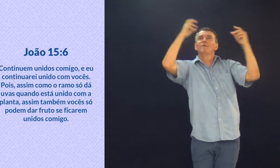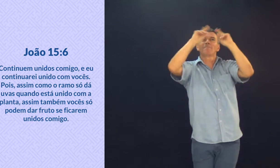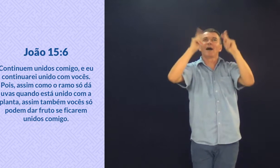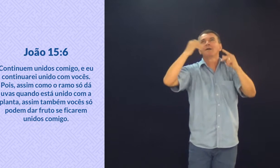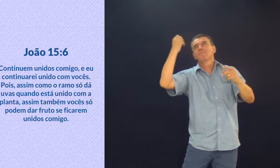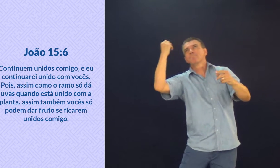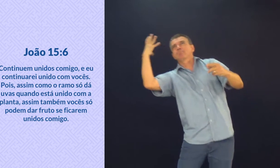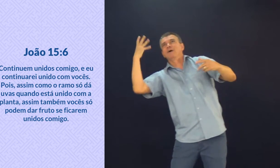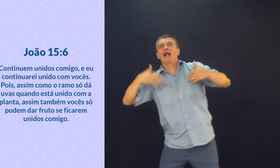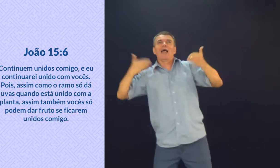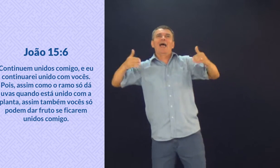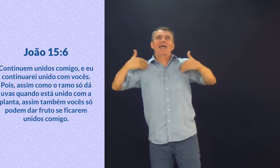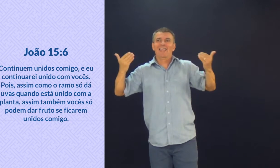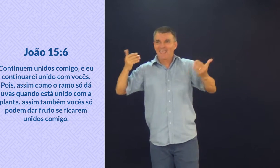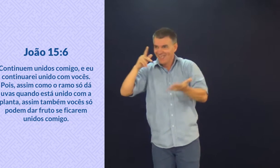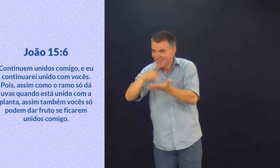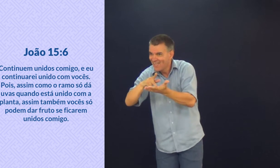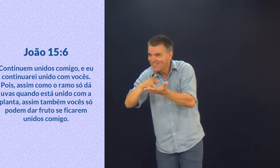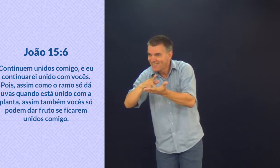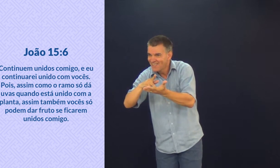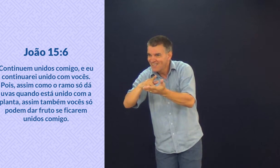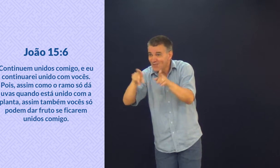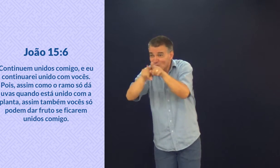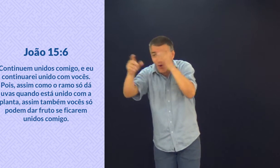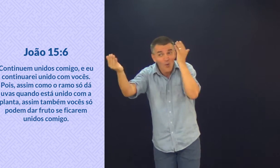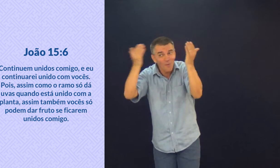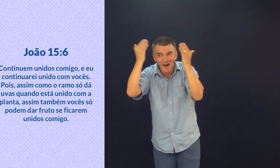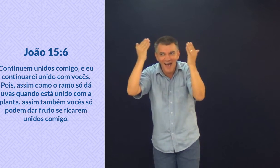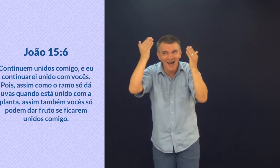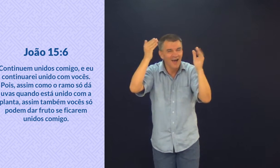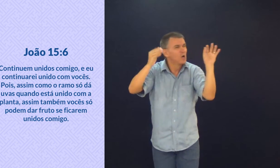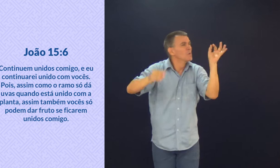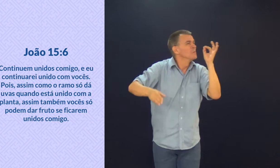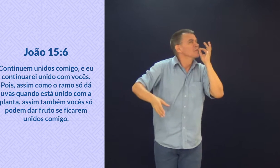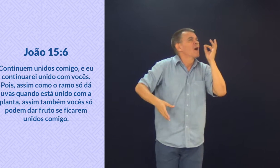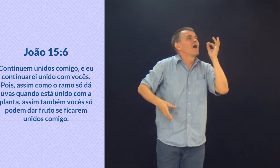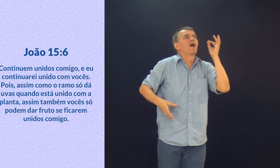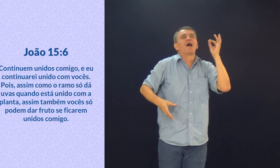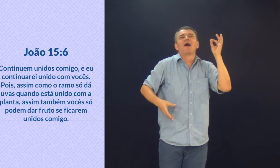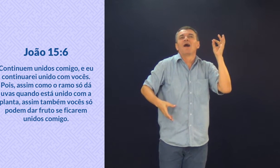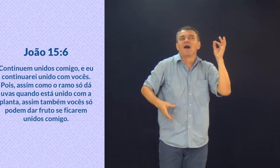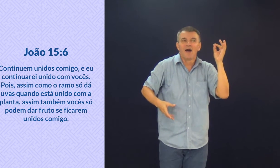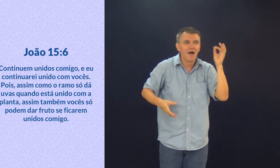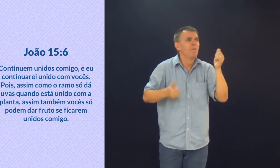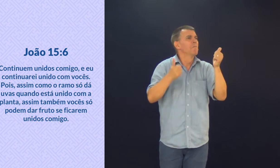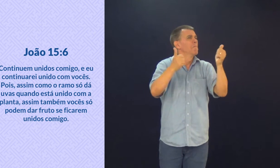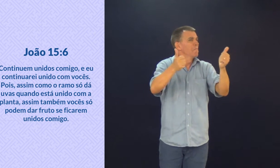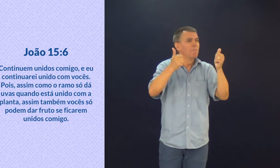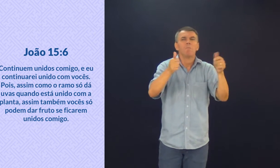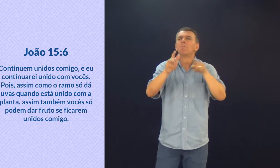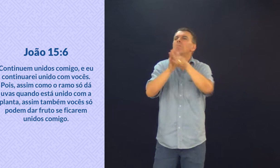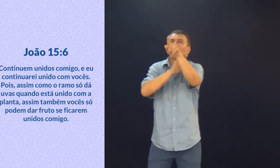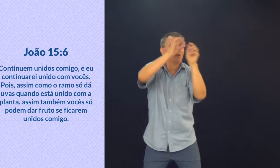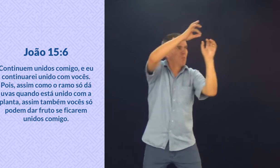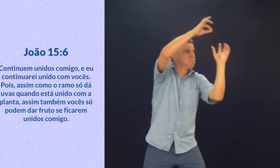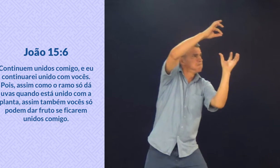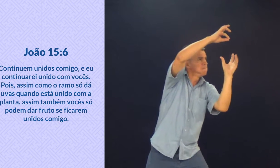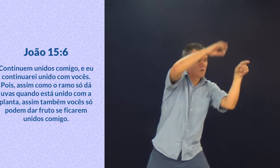encosta nos seus frutos né do amor de alegria do espírito fruto é uma coisa que vem de deus